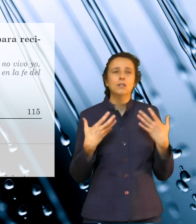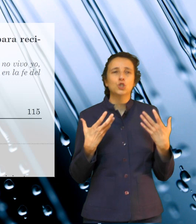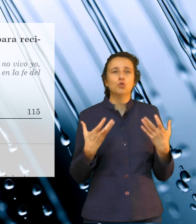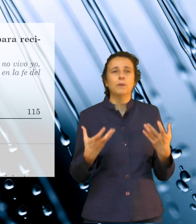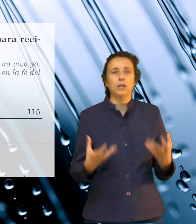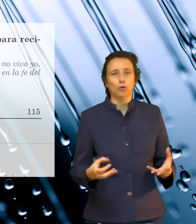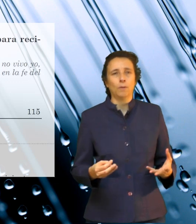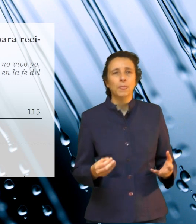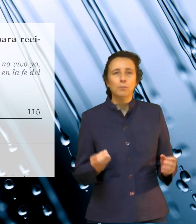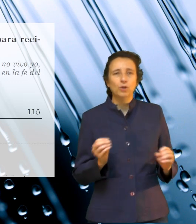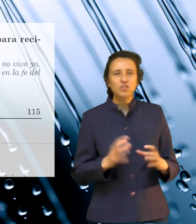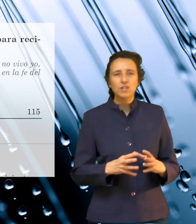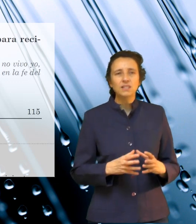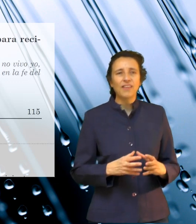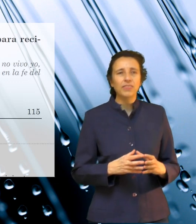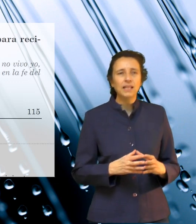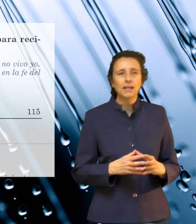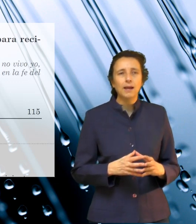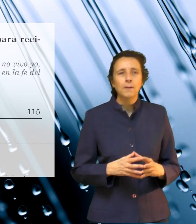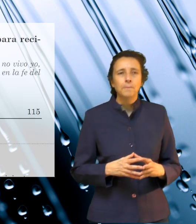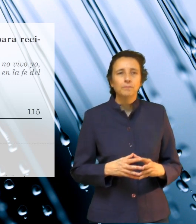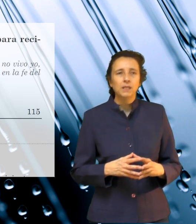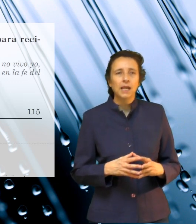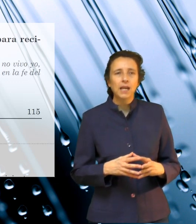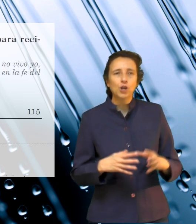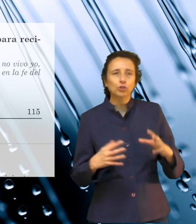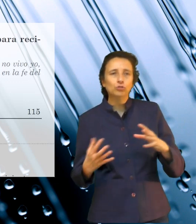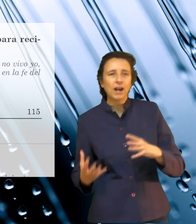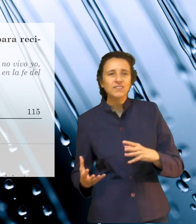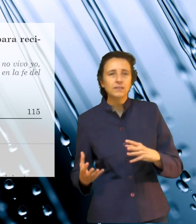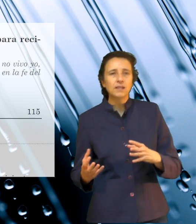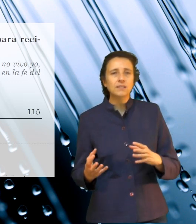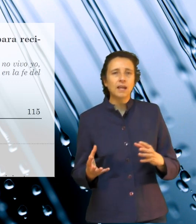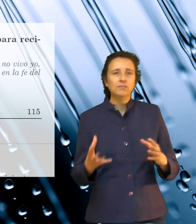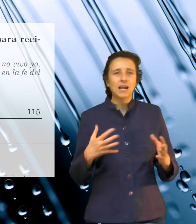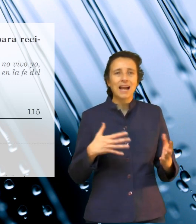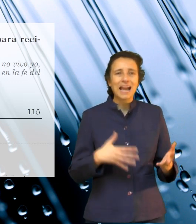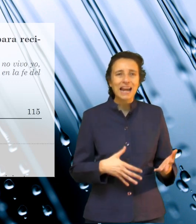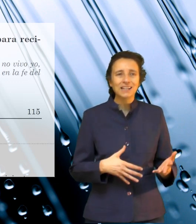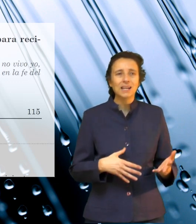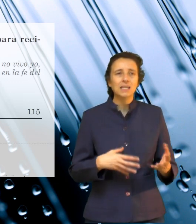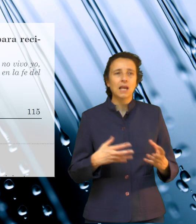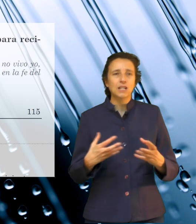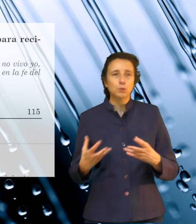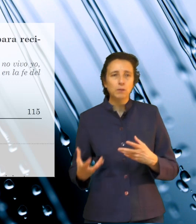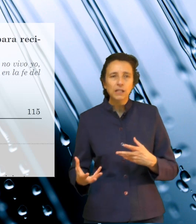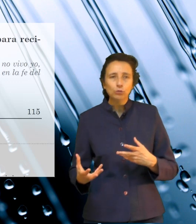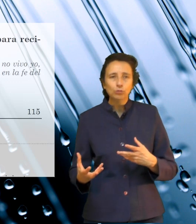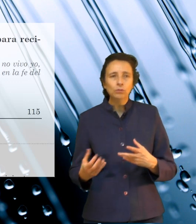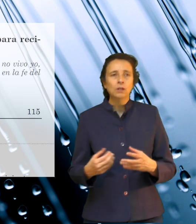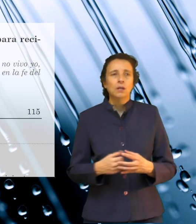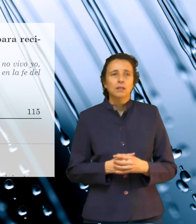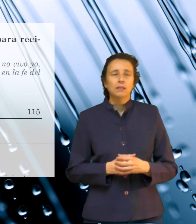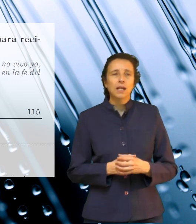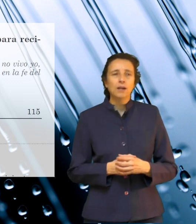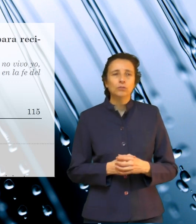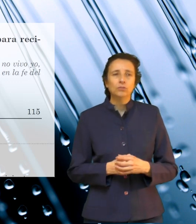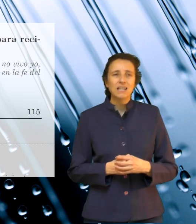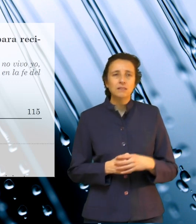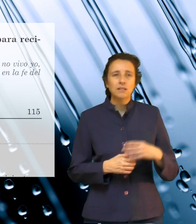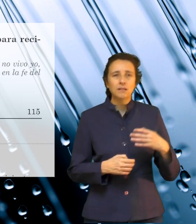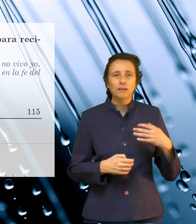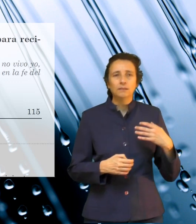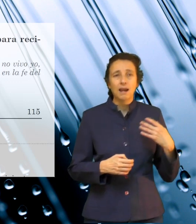espiritual superior. Por eso esta cita tiene contrastes entre la carne y el espíritu,